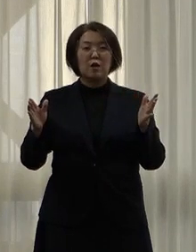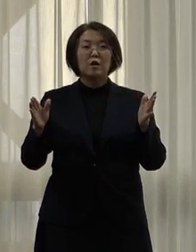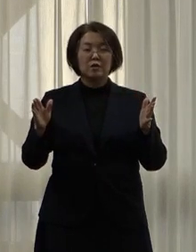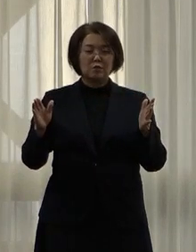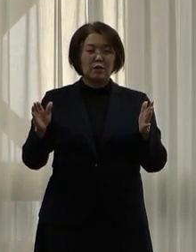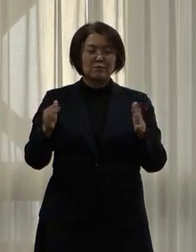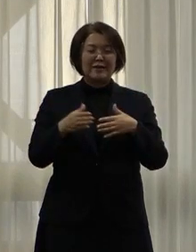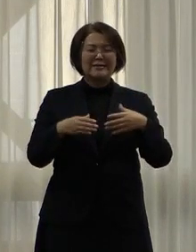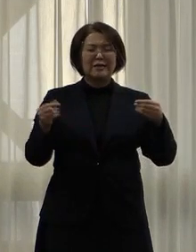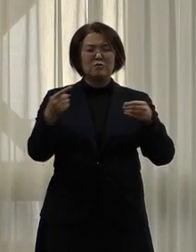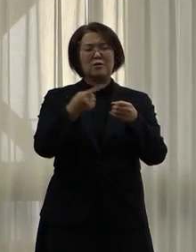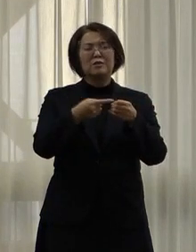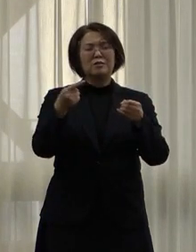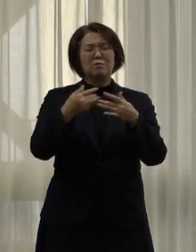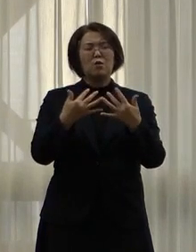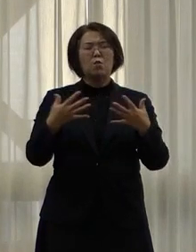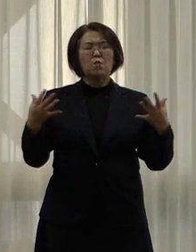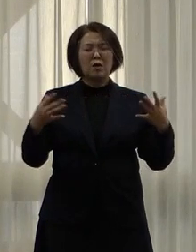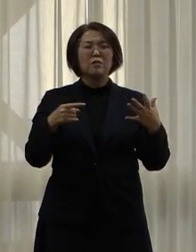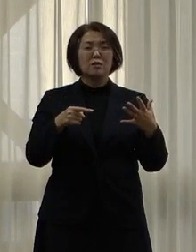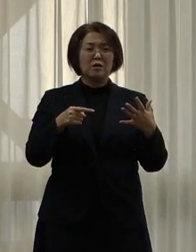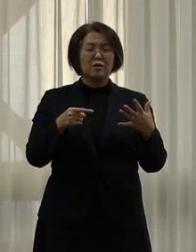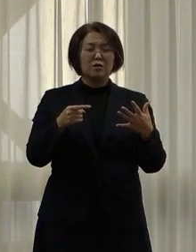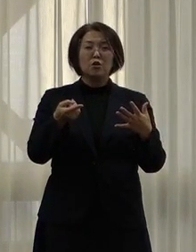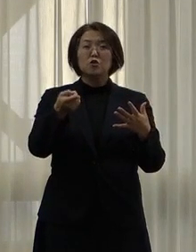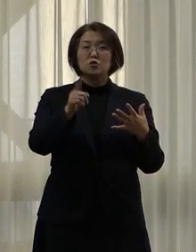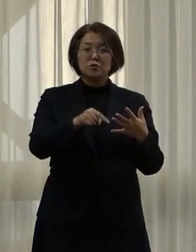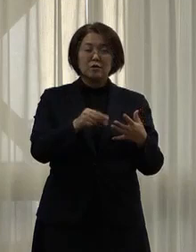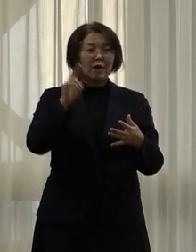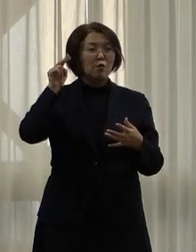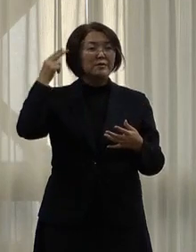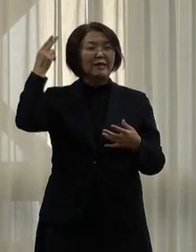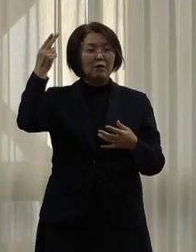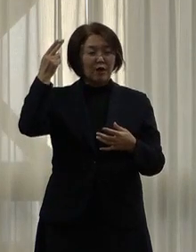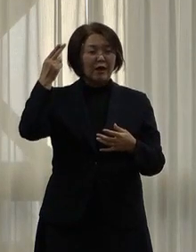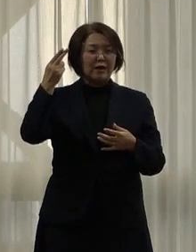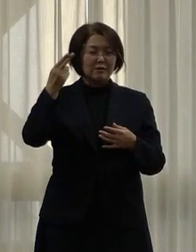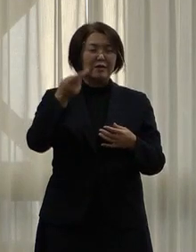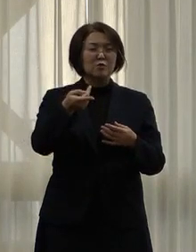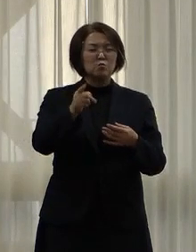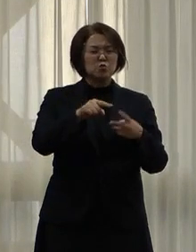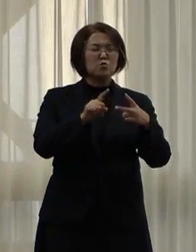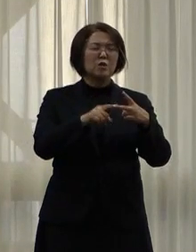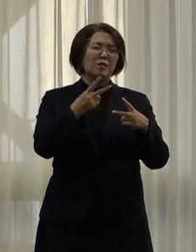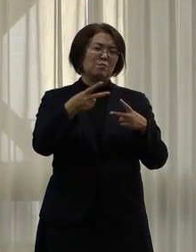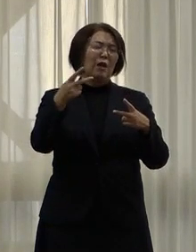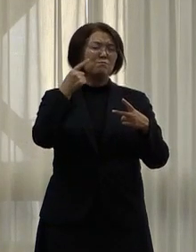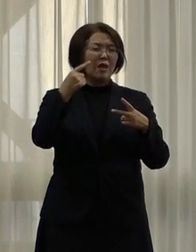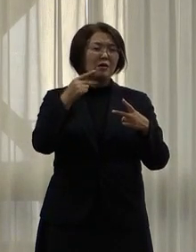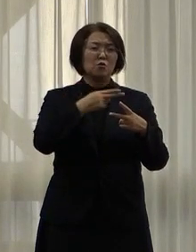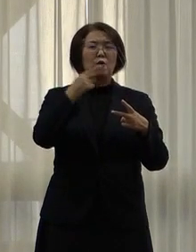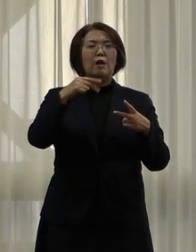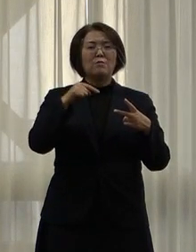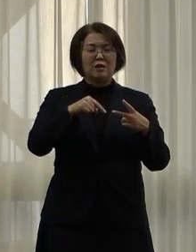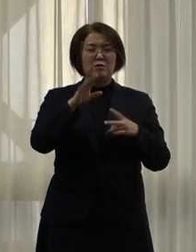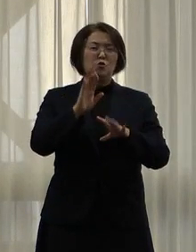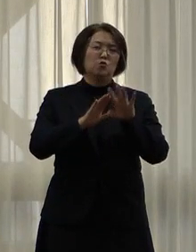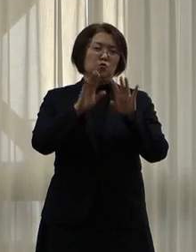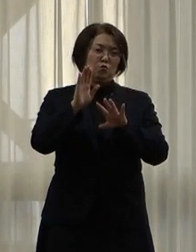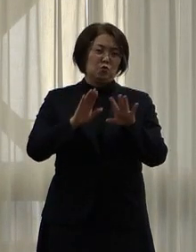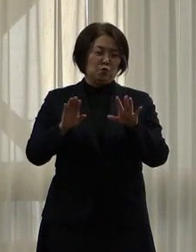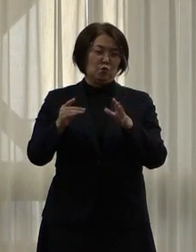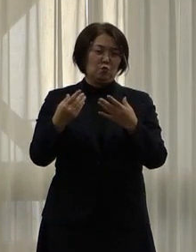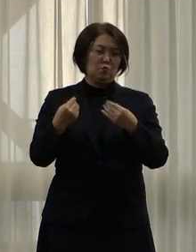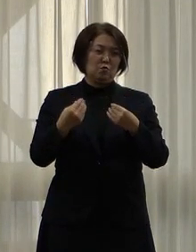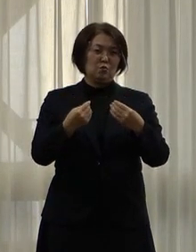ました。それからその次の州は、まあ、沖縄がトップになりましたが、それでも引き続き富山県が2位ということであります。まあ、そんな状